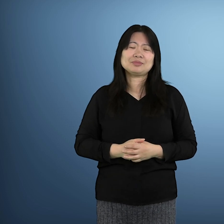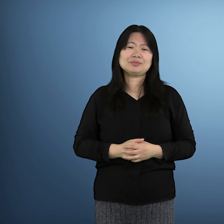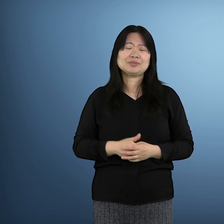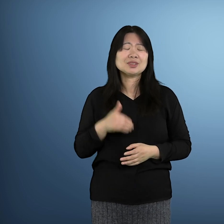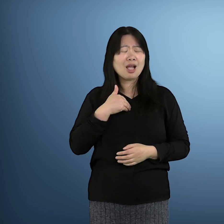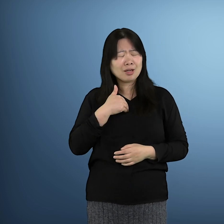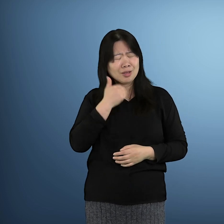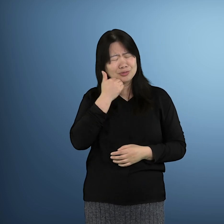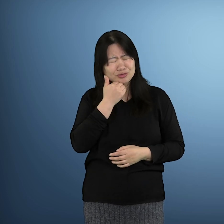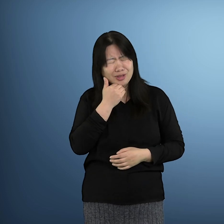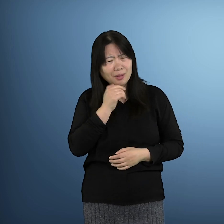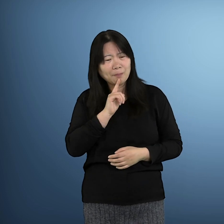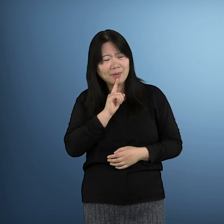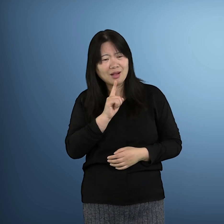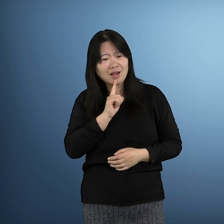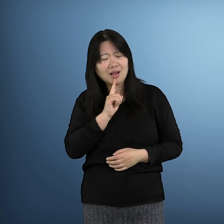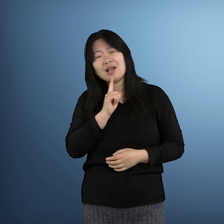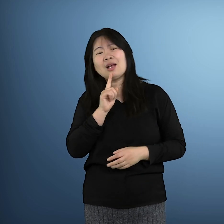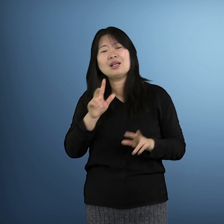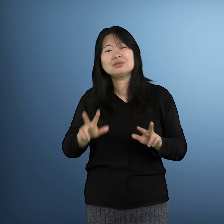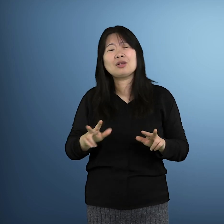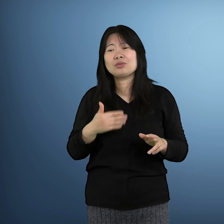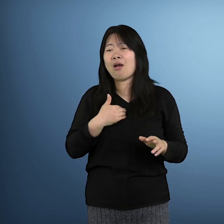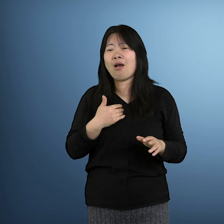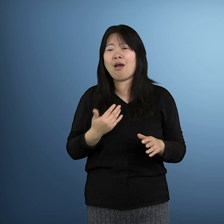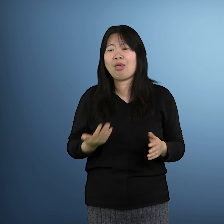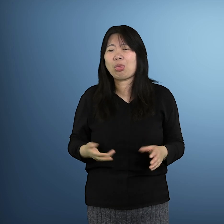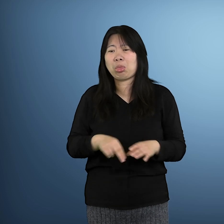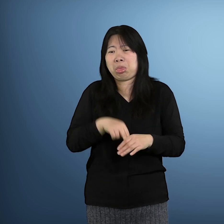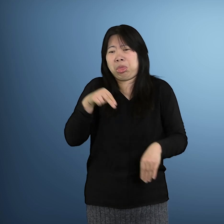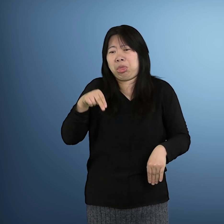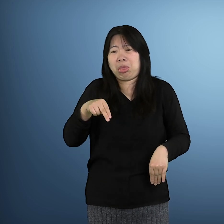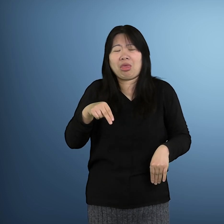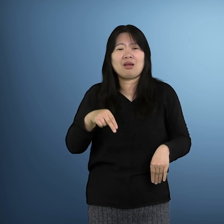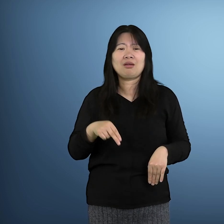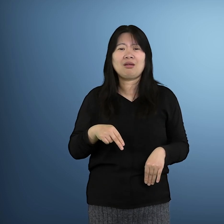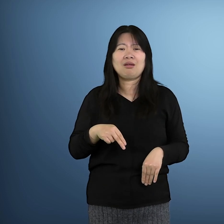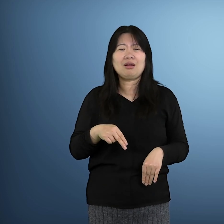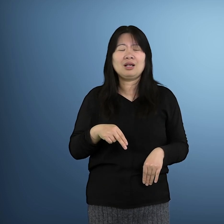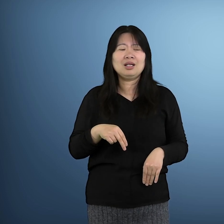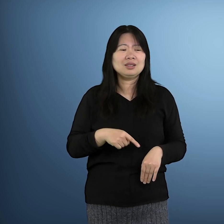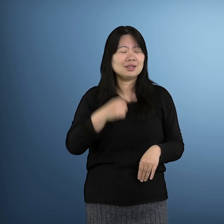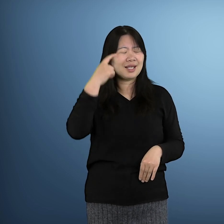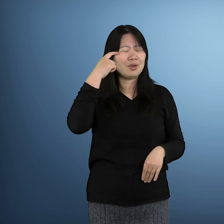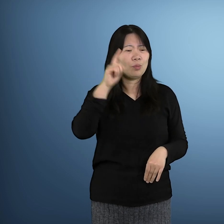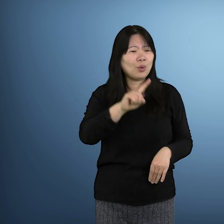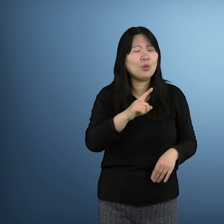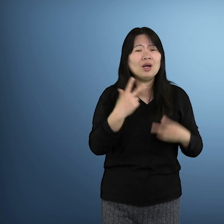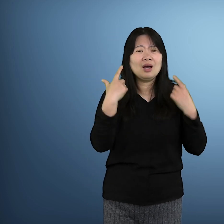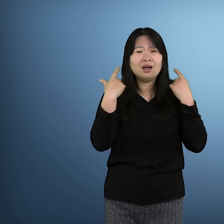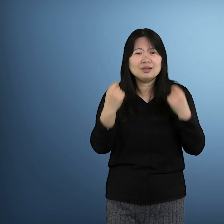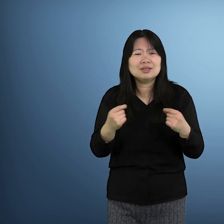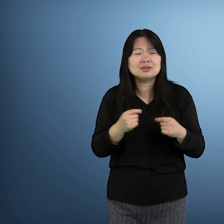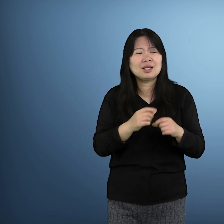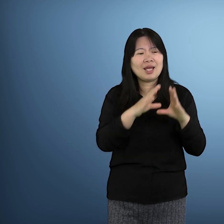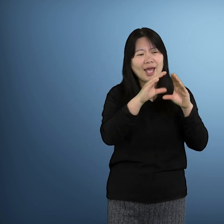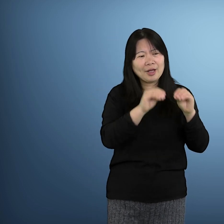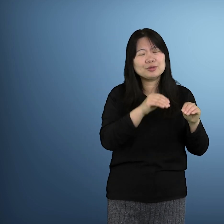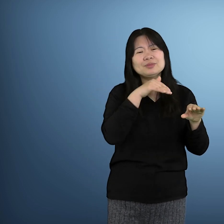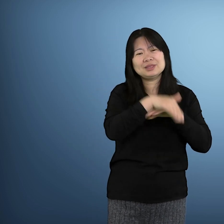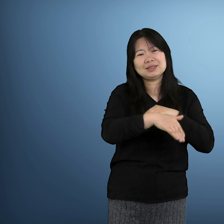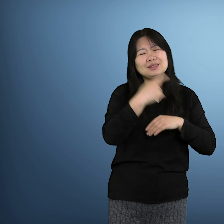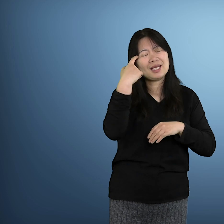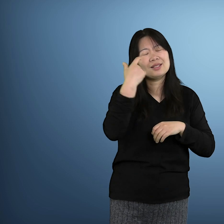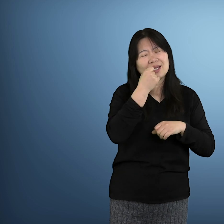내가 누구간데? 라는 말 속에는 이제 아무것도 없는데 이게 어디 사고방식이에요? 이게 여전히 애굽의 사고방식이란